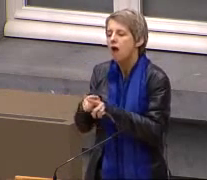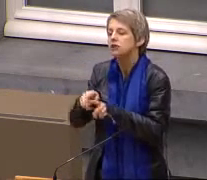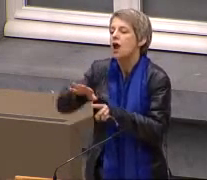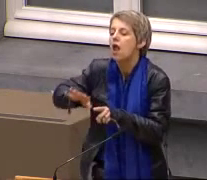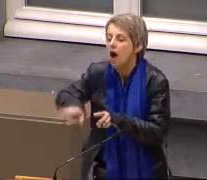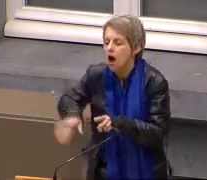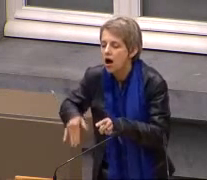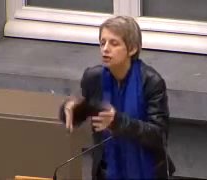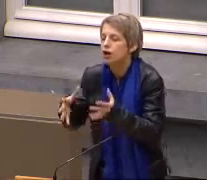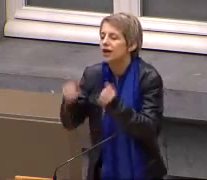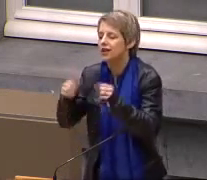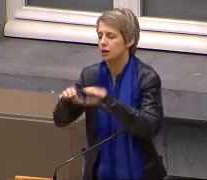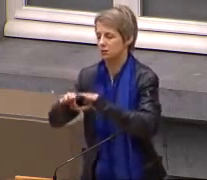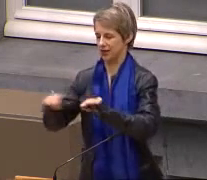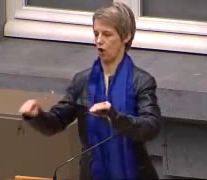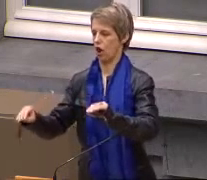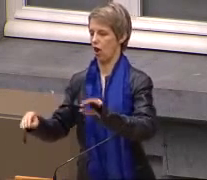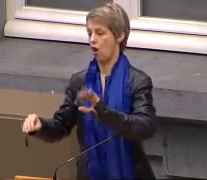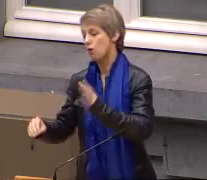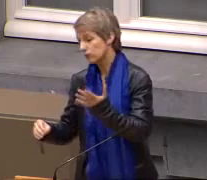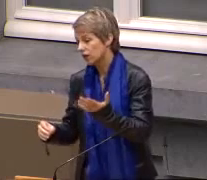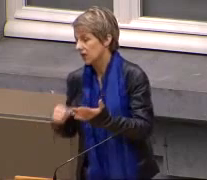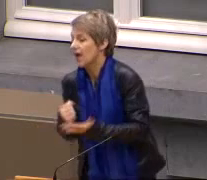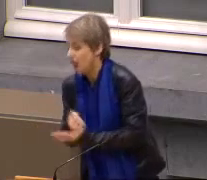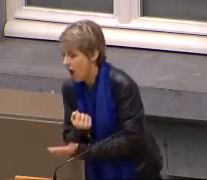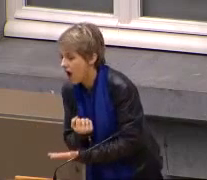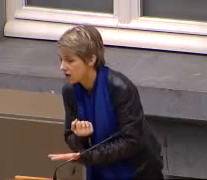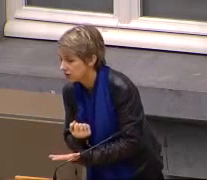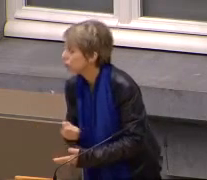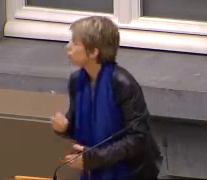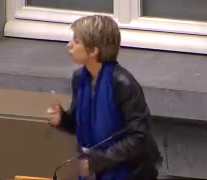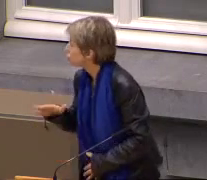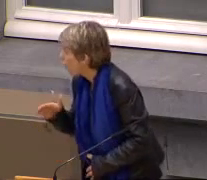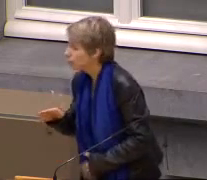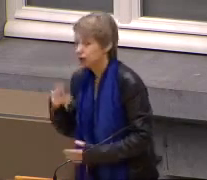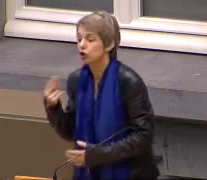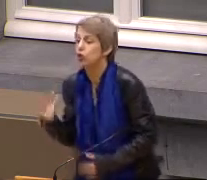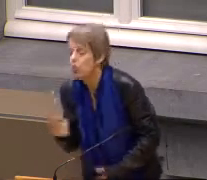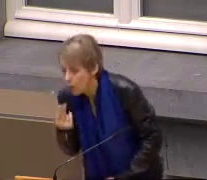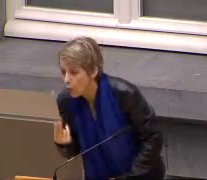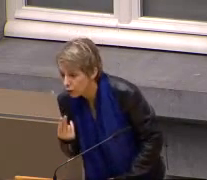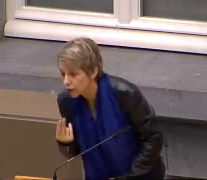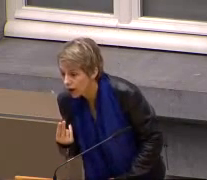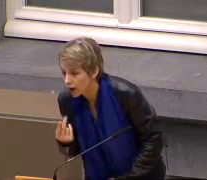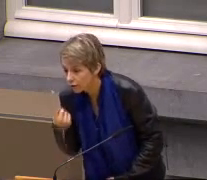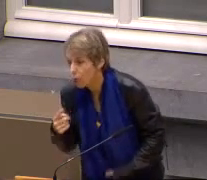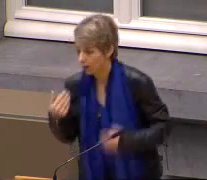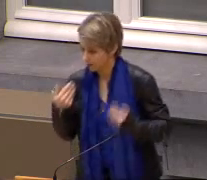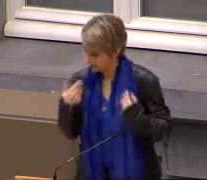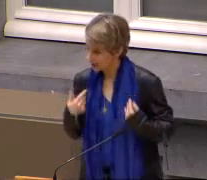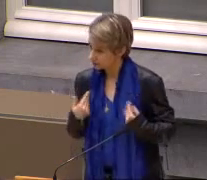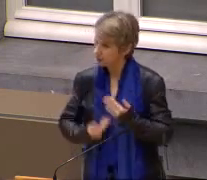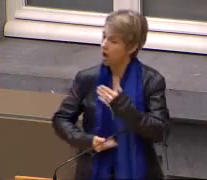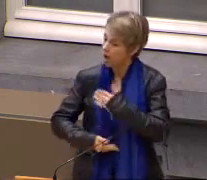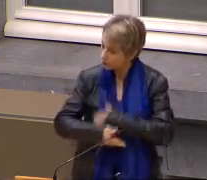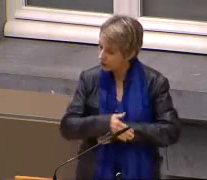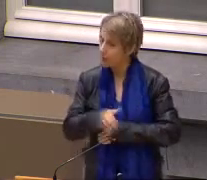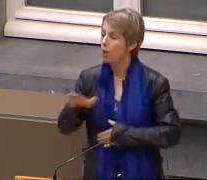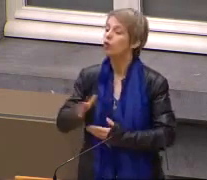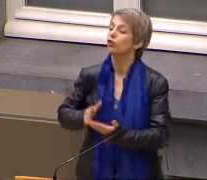dat gezegd als allerlaatste redmiddel. Omdat helaas het soms ook nodig is voor mensen met een handicap